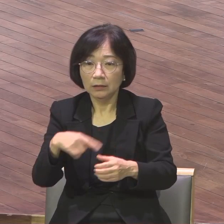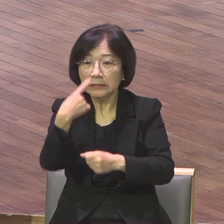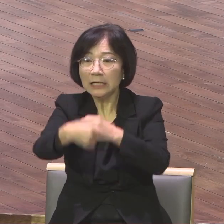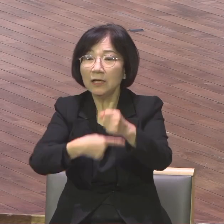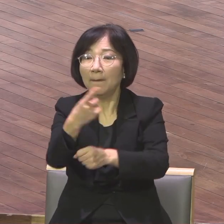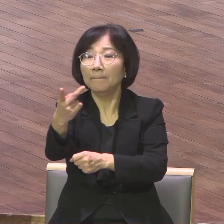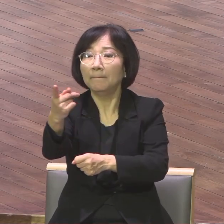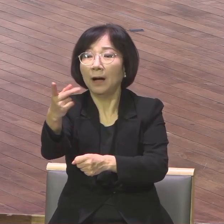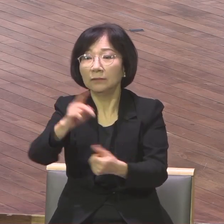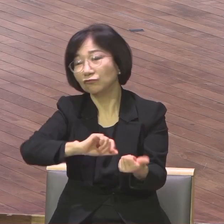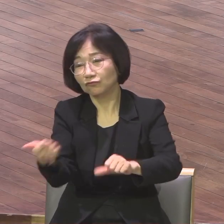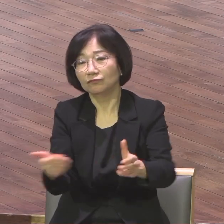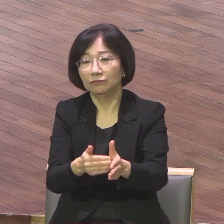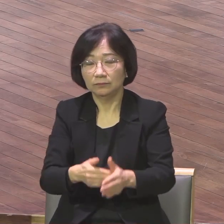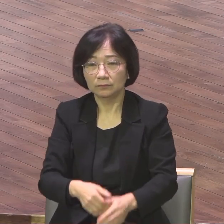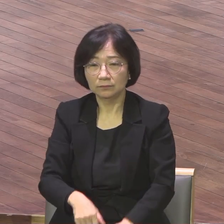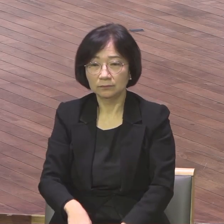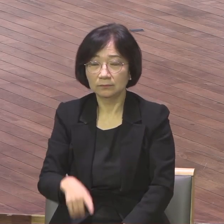만에 죽었어요.